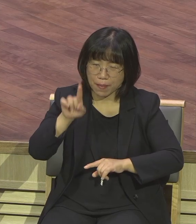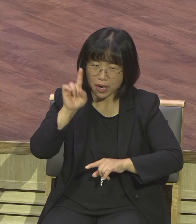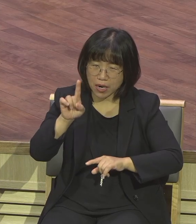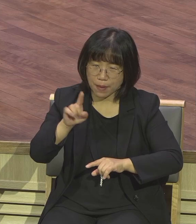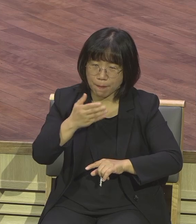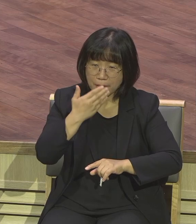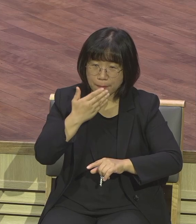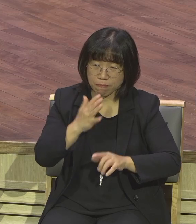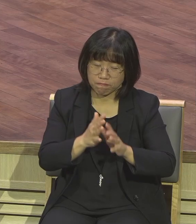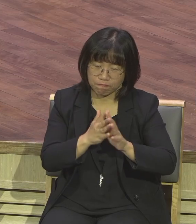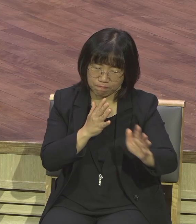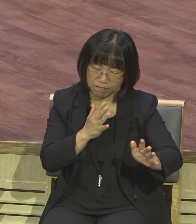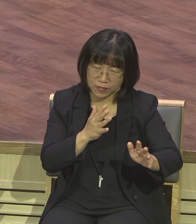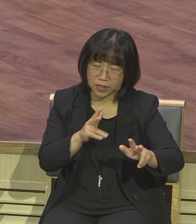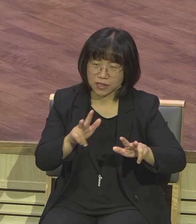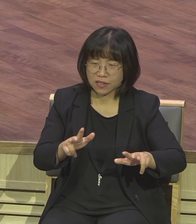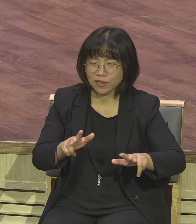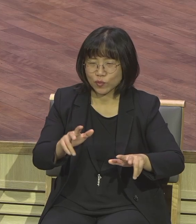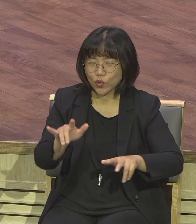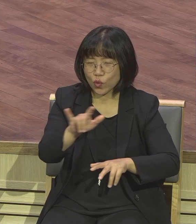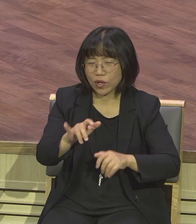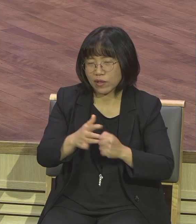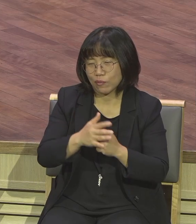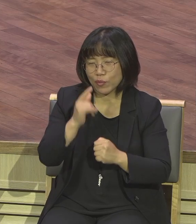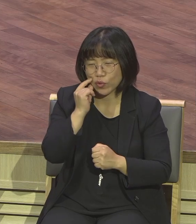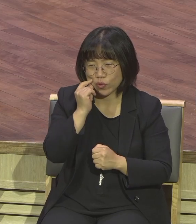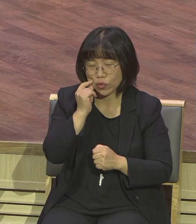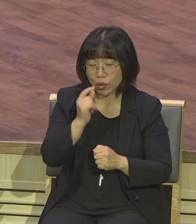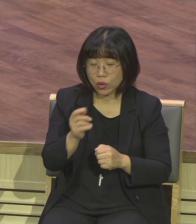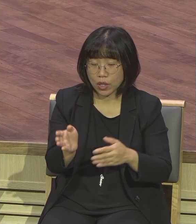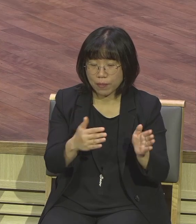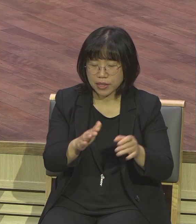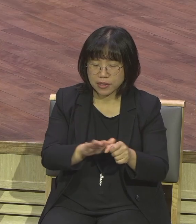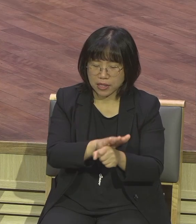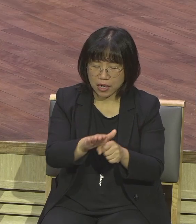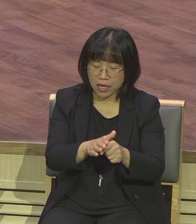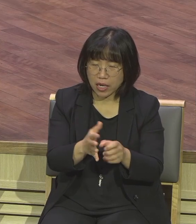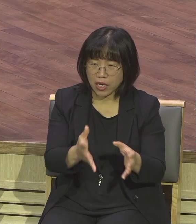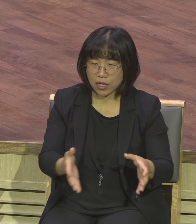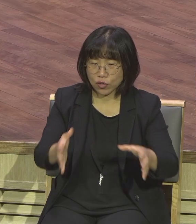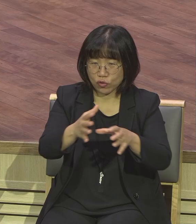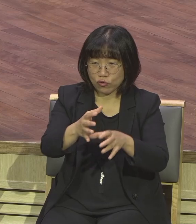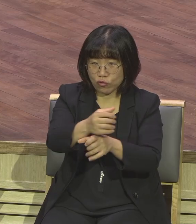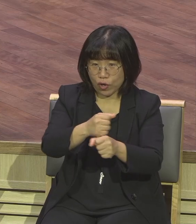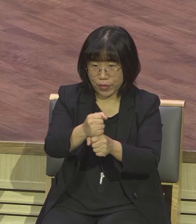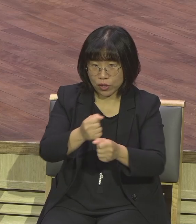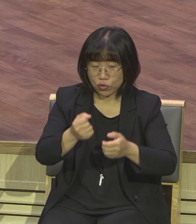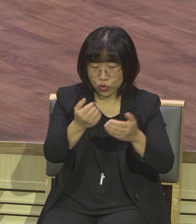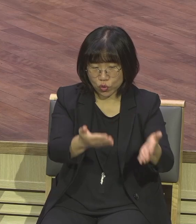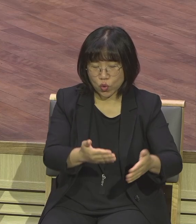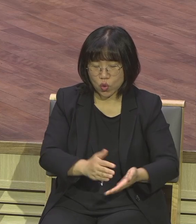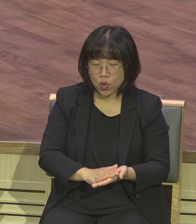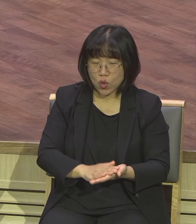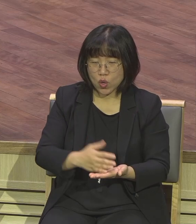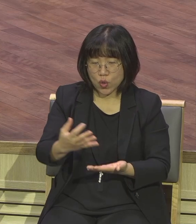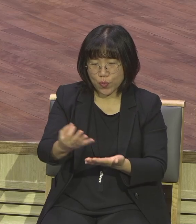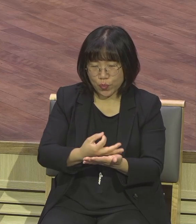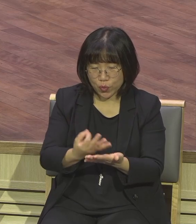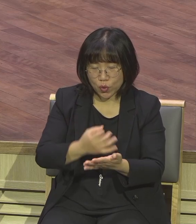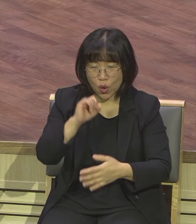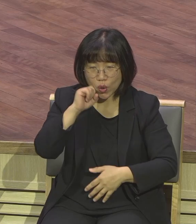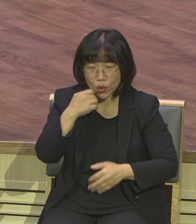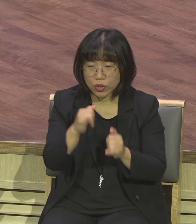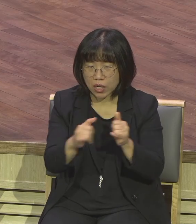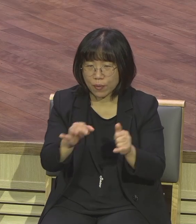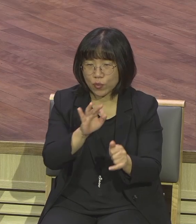수요일마다 그다음에 사랑의 꾸름이 우리 하고 있죠. 저소득층 이게 사업 지원하고 있고 직영